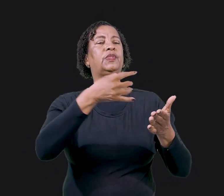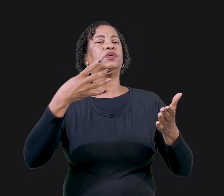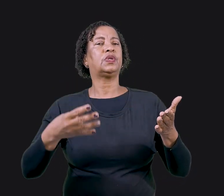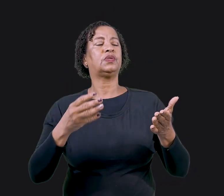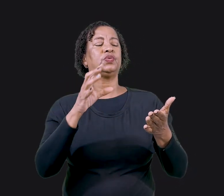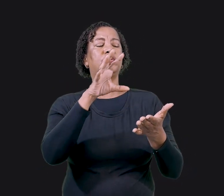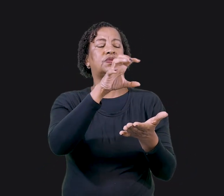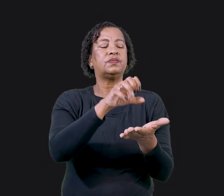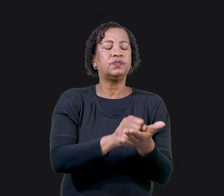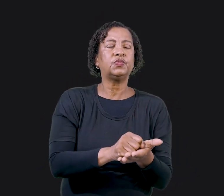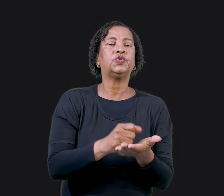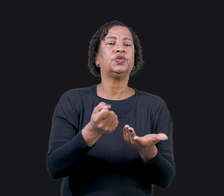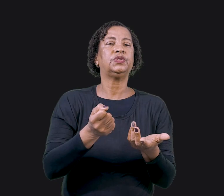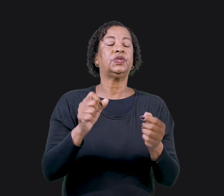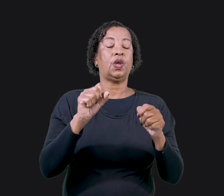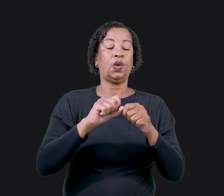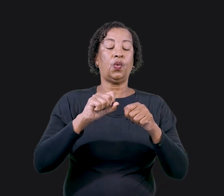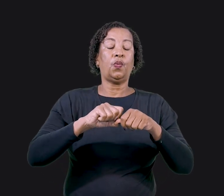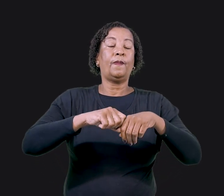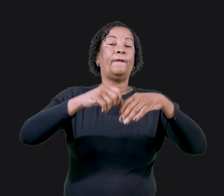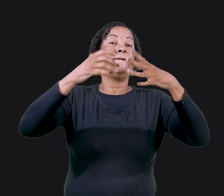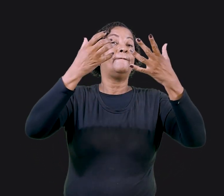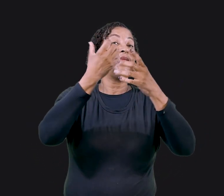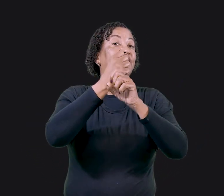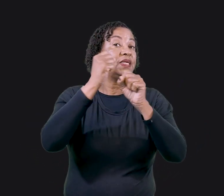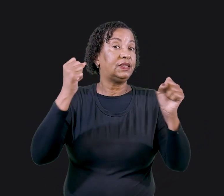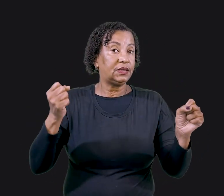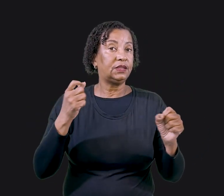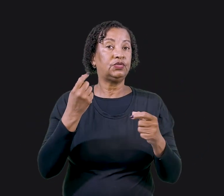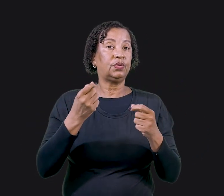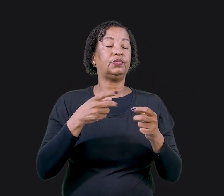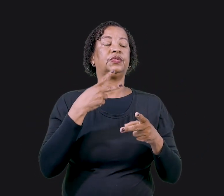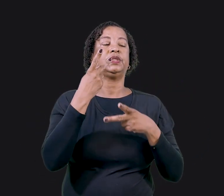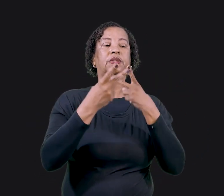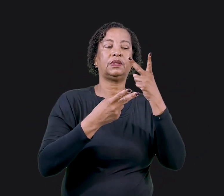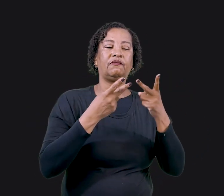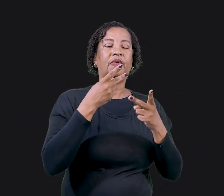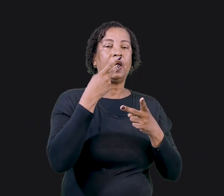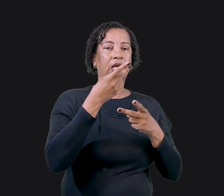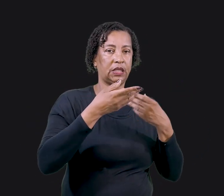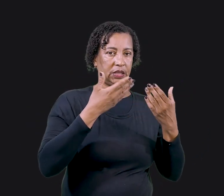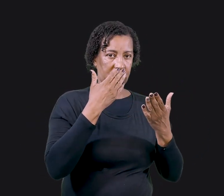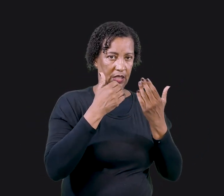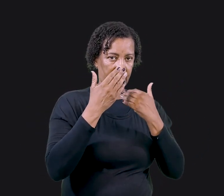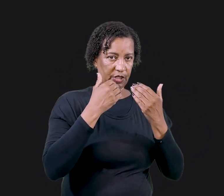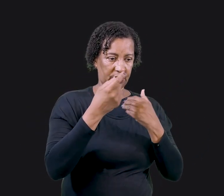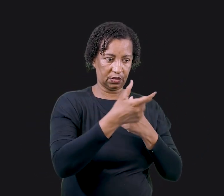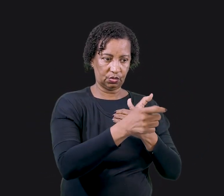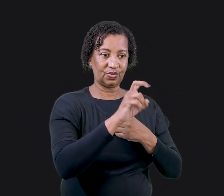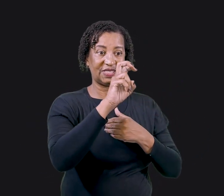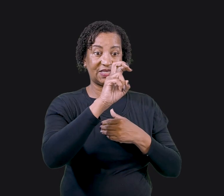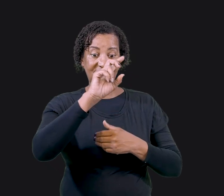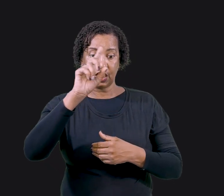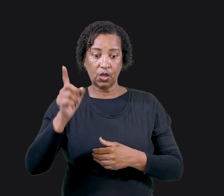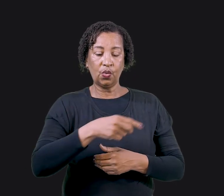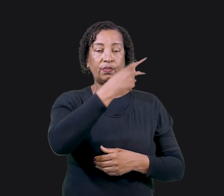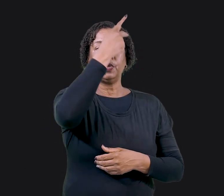grande milagre de Jesus, ao qual nos referimos como alimentando 5.000 pessoas. Esse milagre não é o único registrado